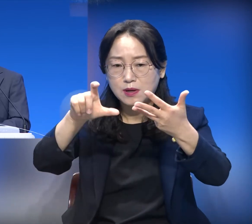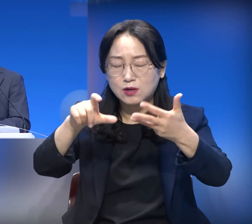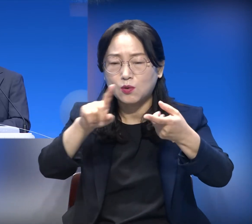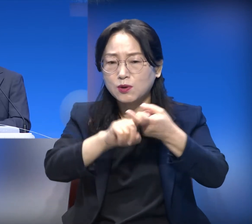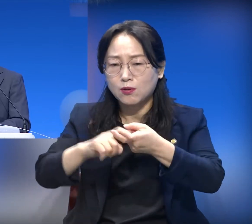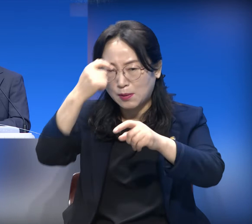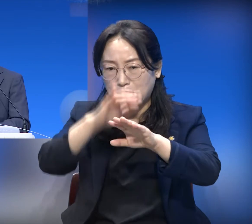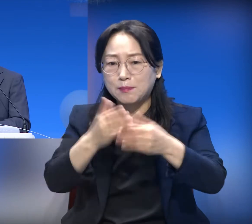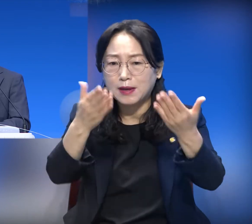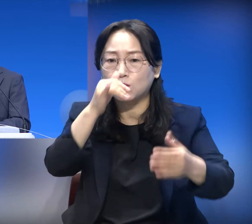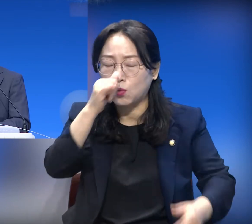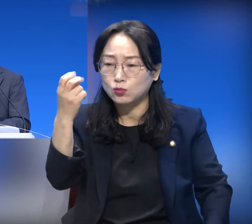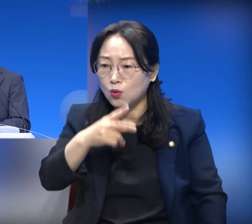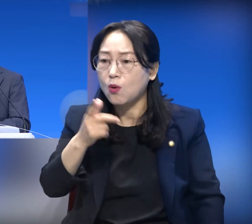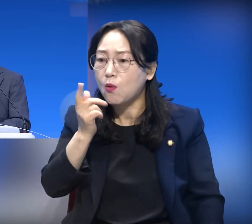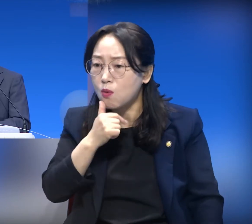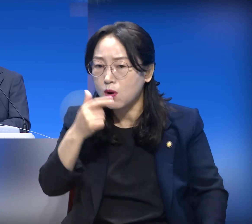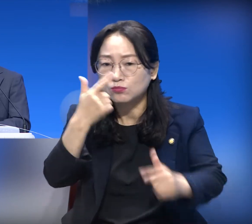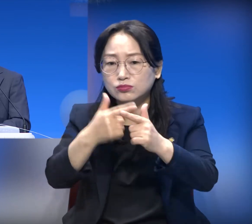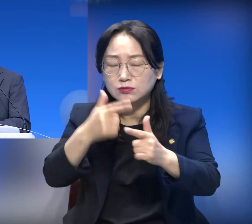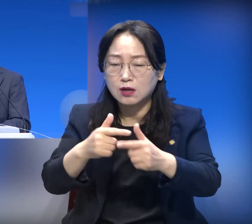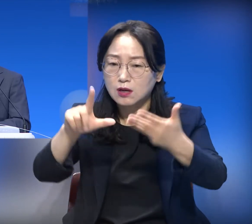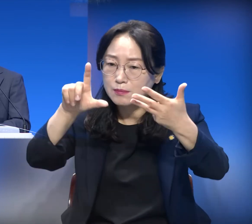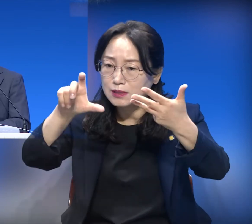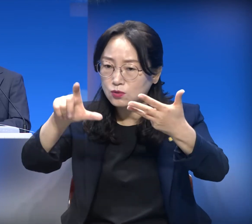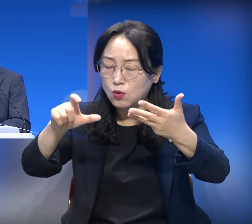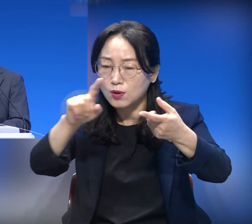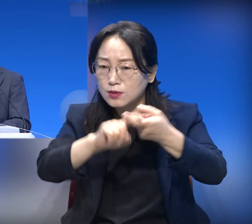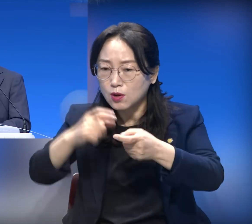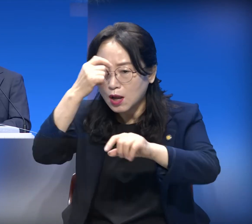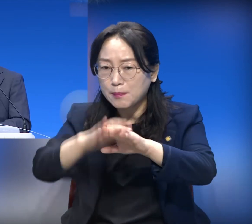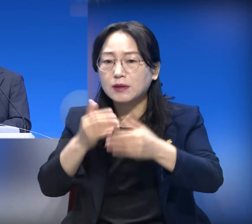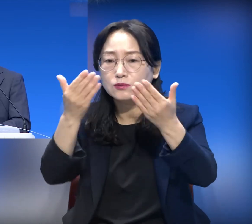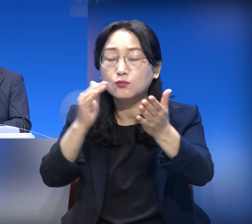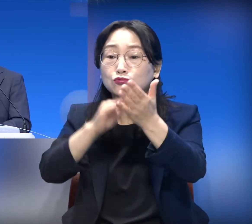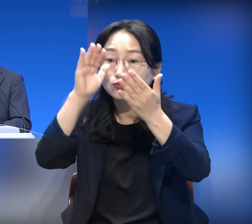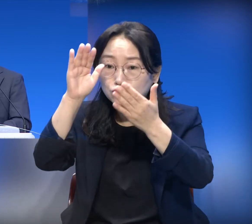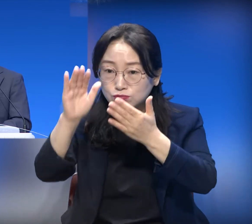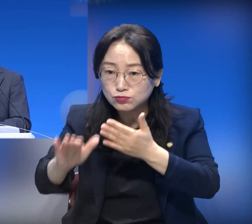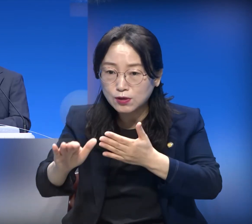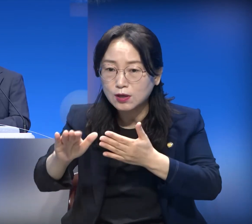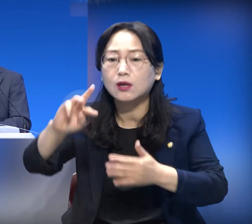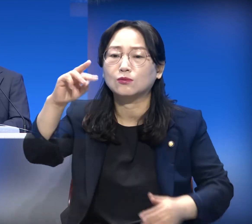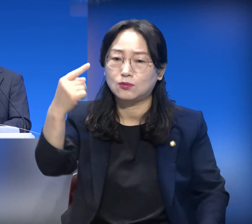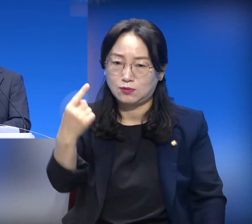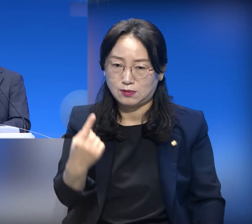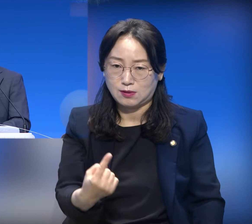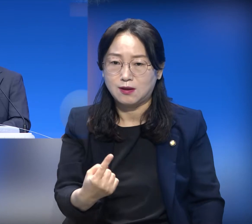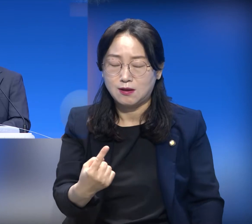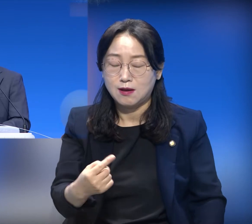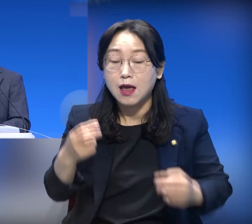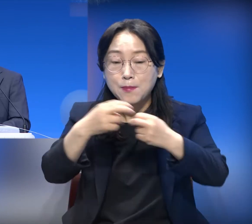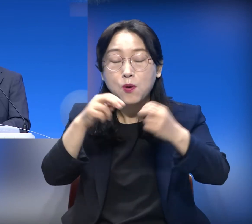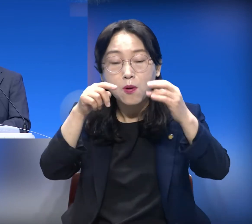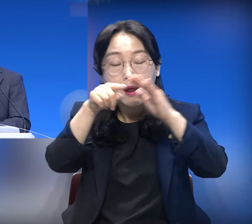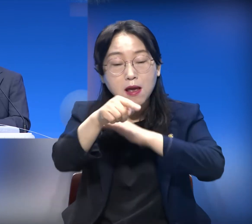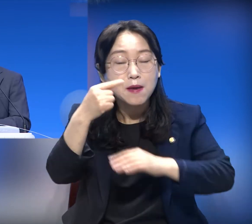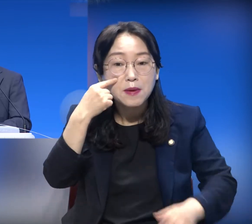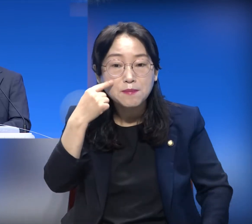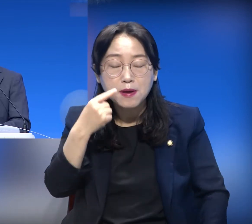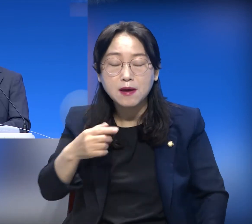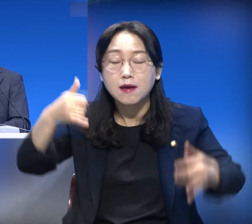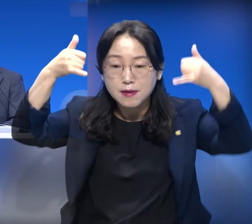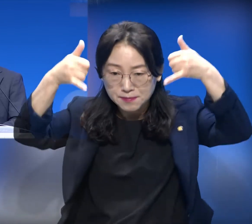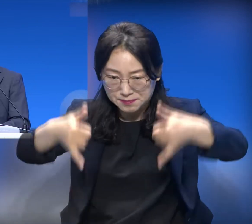월요일날은 또 부산에서 8.15 연합 집회가 있어서 예배를 드리고 올라와서 제가 병원에 가겠습니다 하고